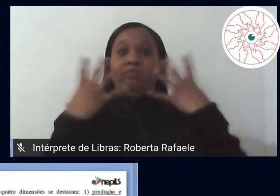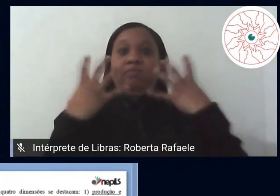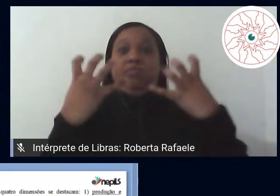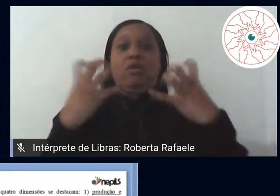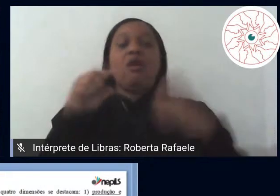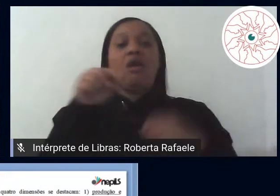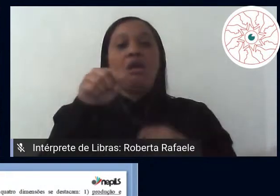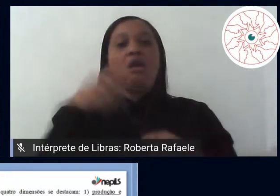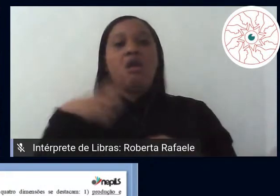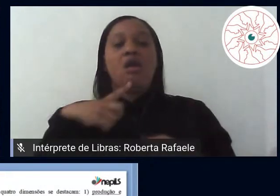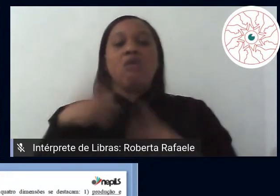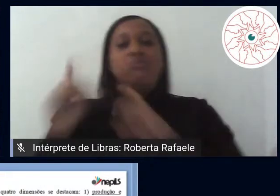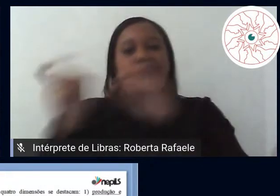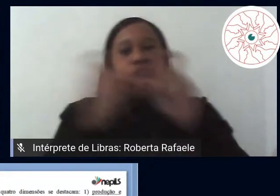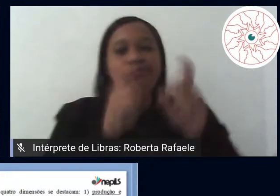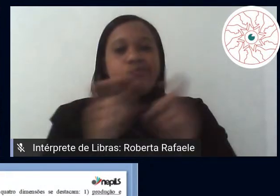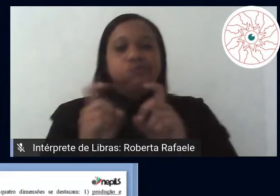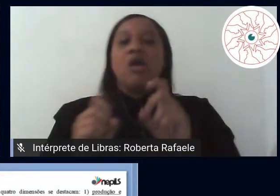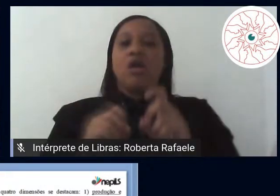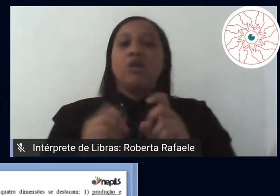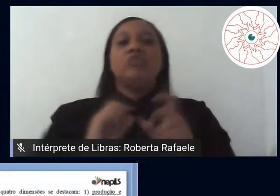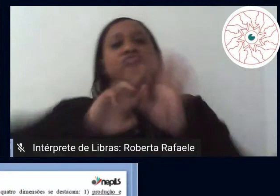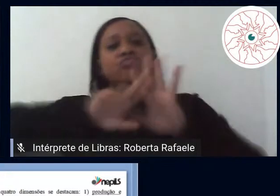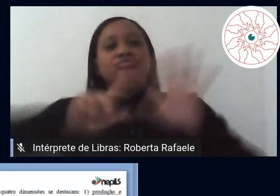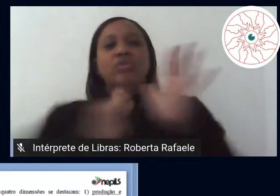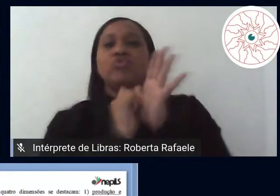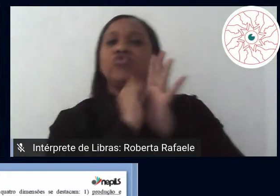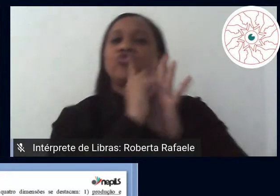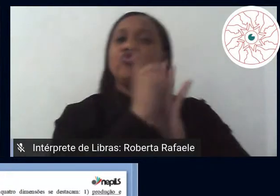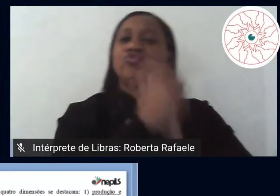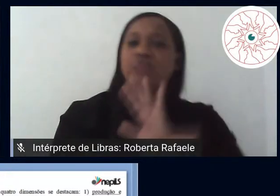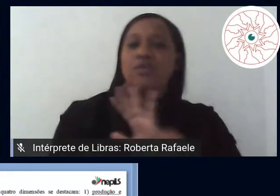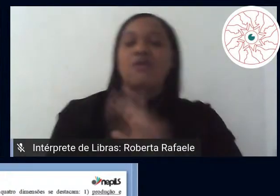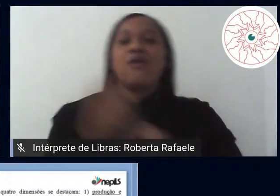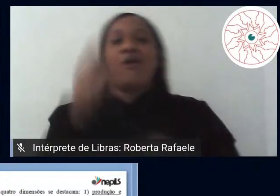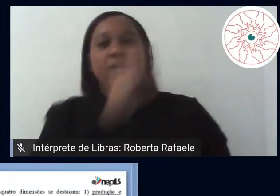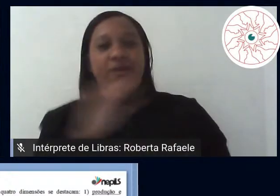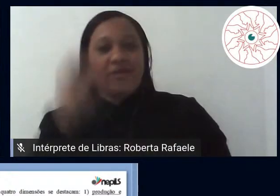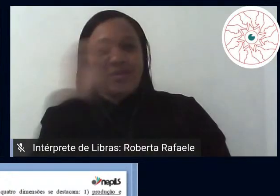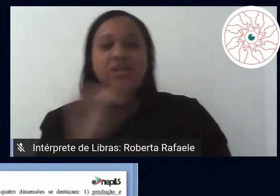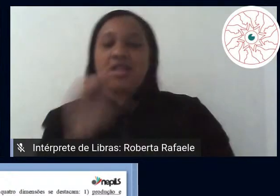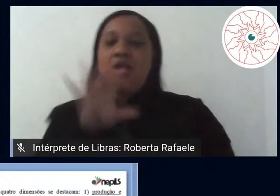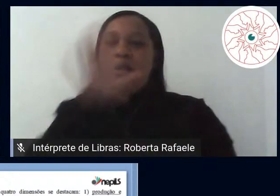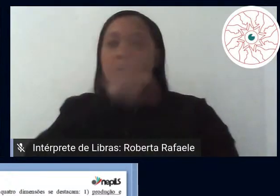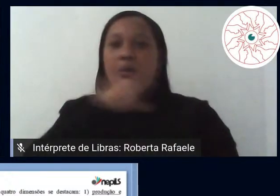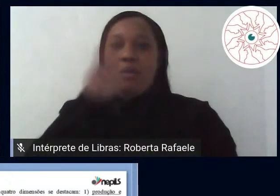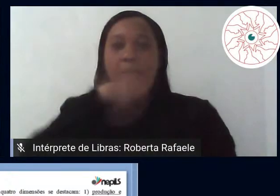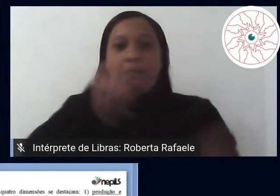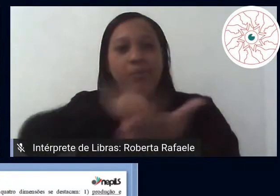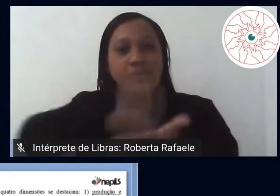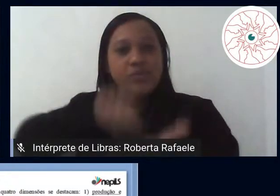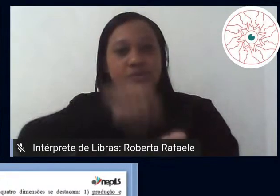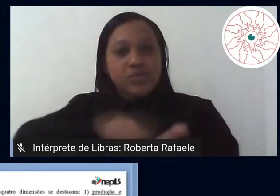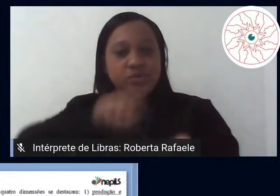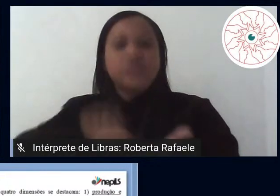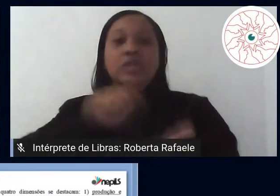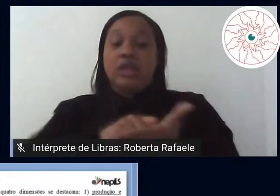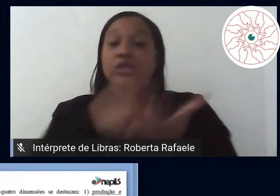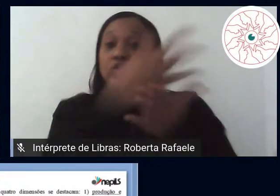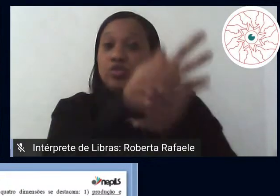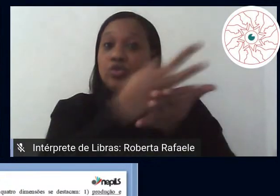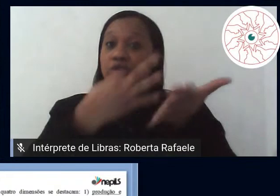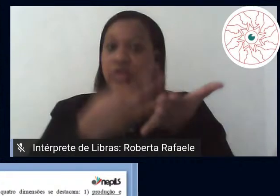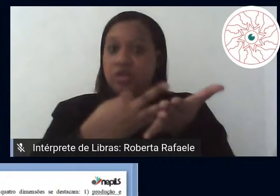produção e compreensão de gêneros orais. relações entre fala escrita, oralização de texto eh do texto